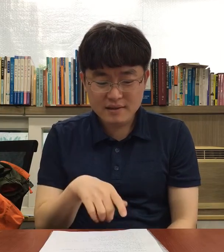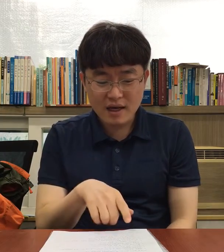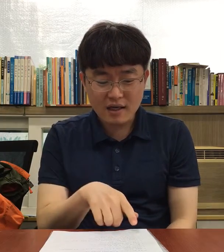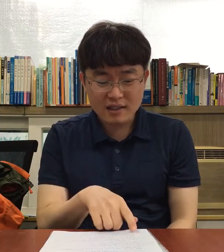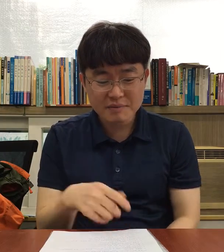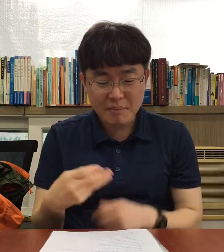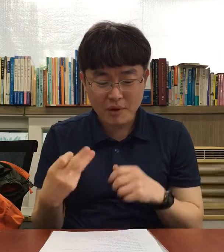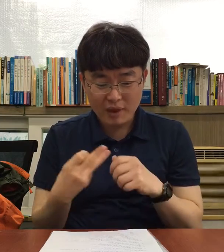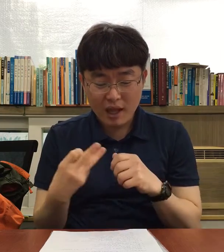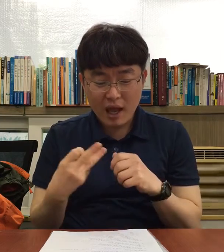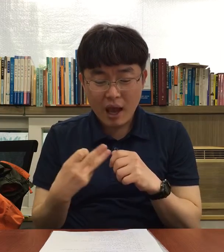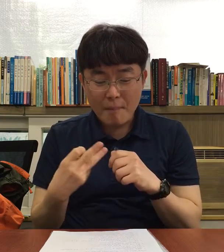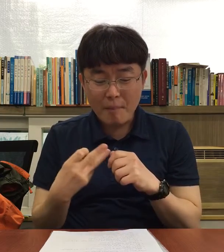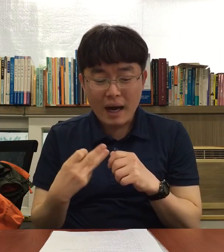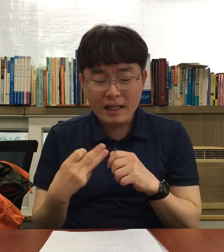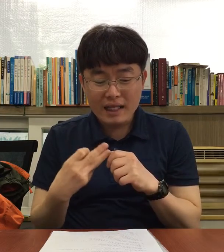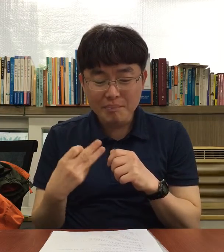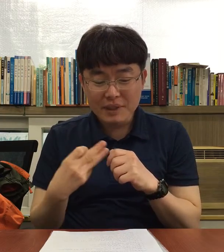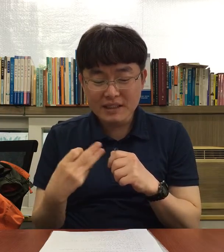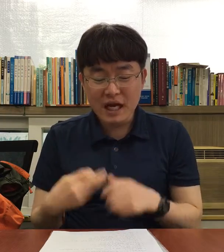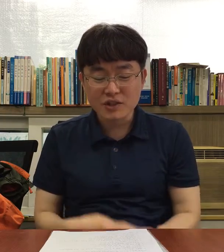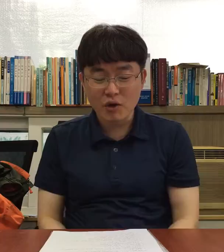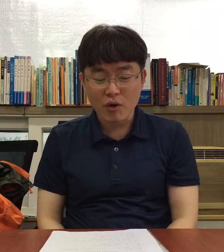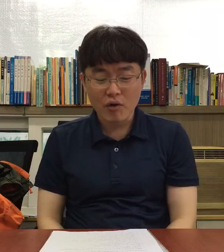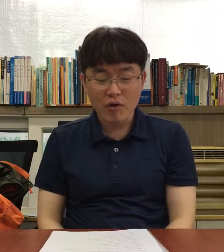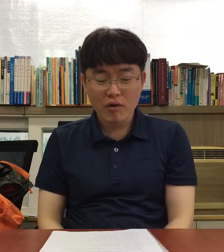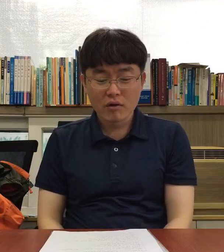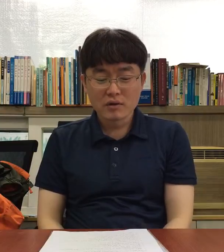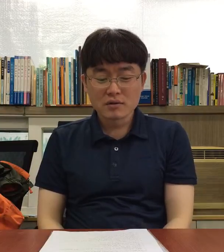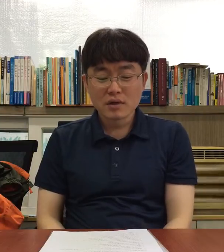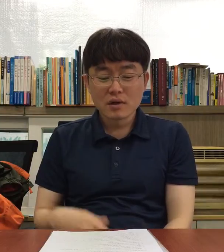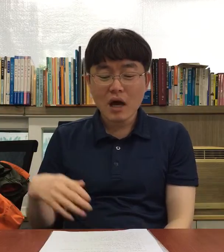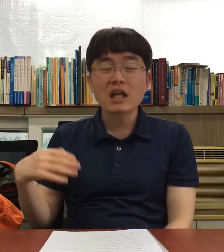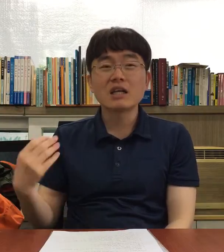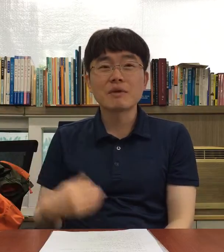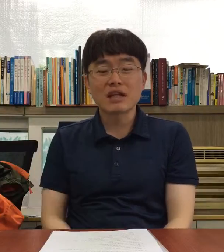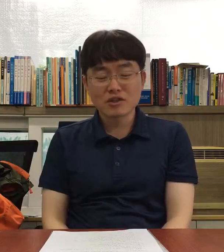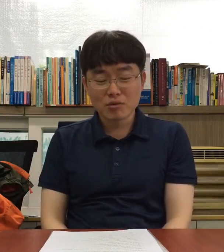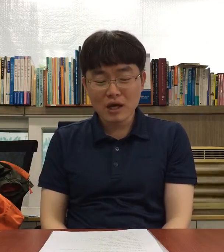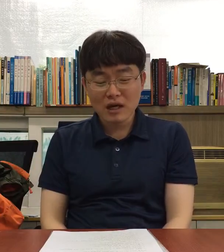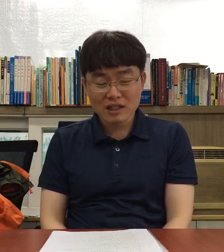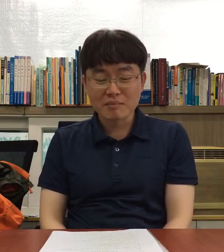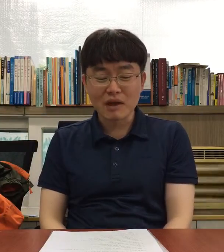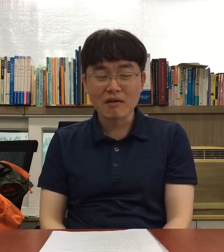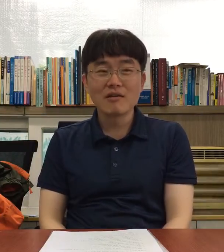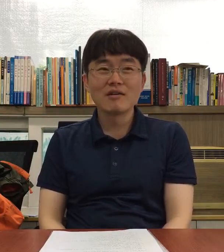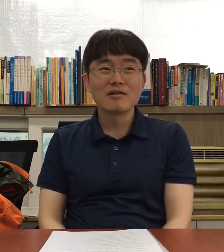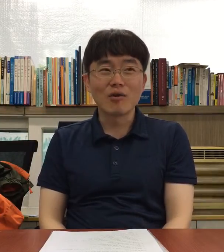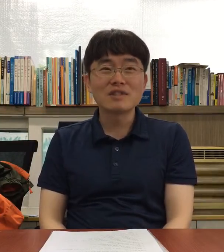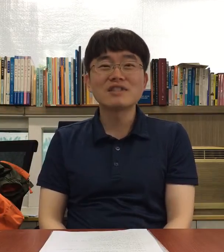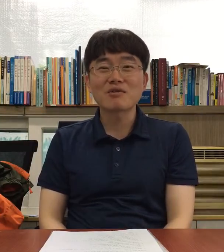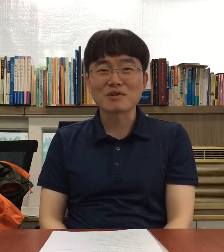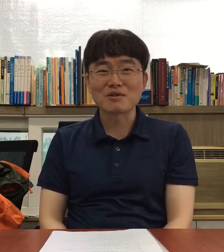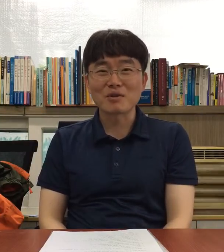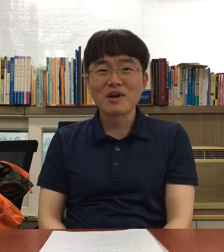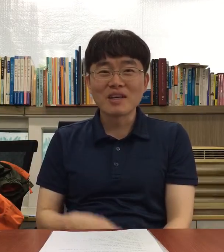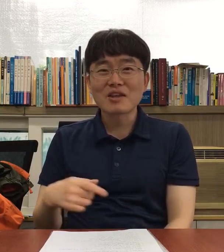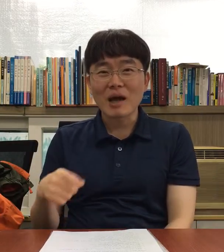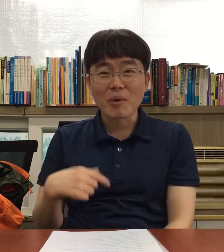자 13번 말이 입힌 상처 칼이 입힌 상처보다 깊다. 실제로도 그렇죠. 이게 다